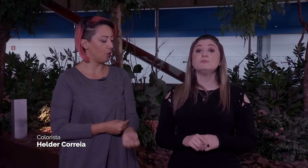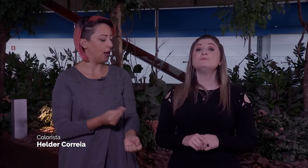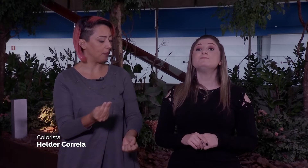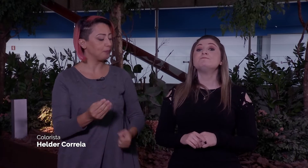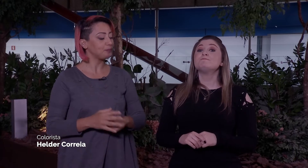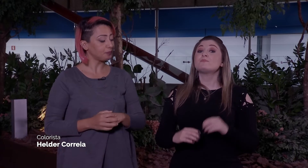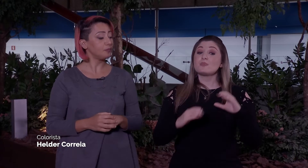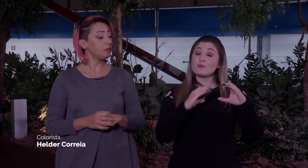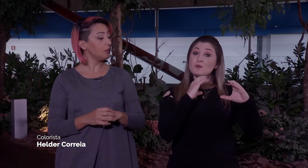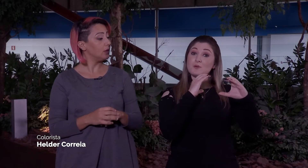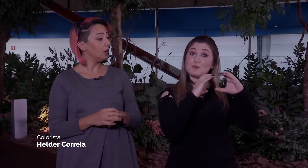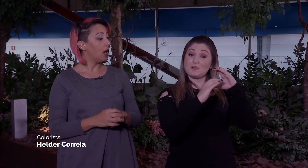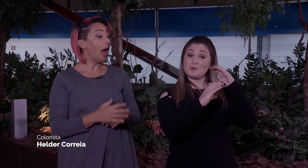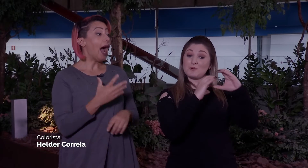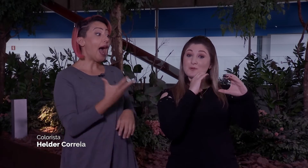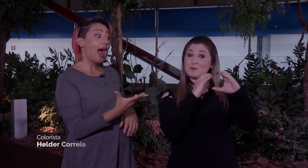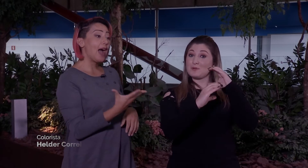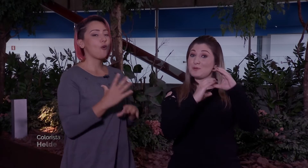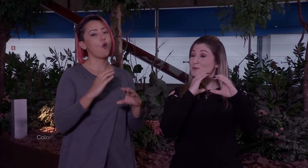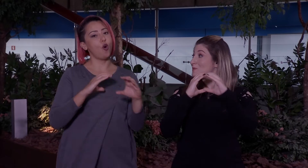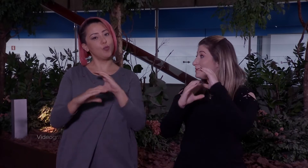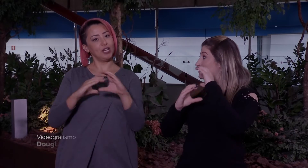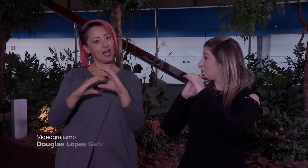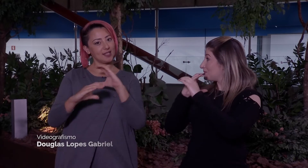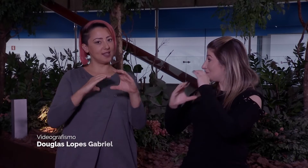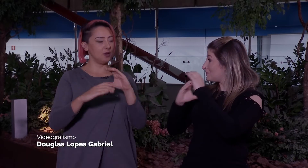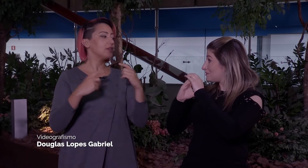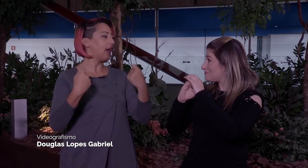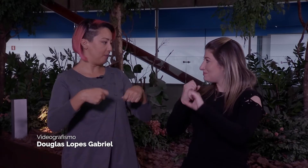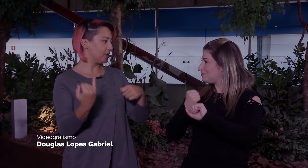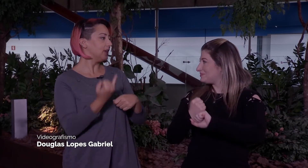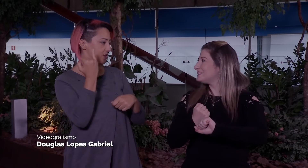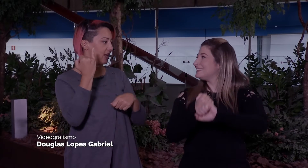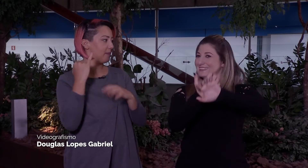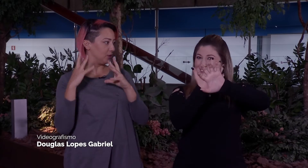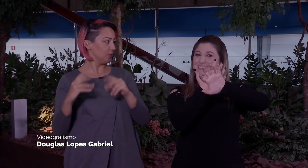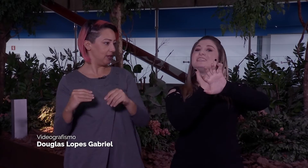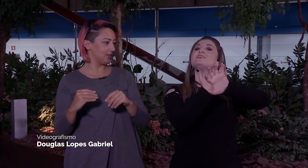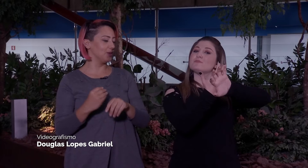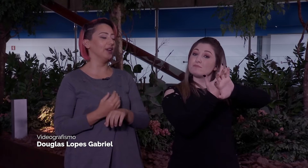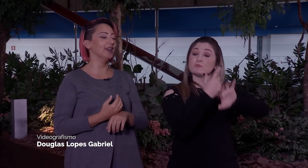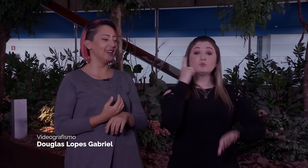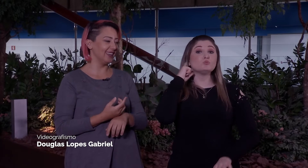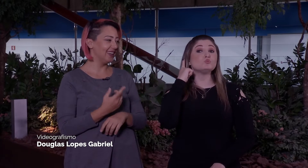doar. A comunicação, que é importante, né, para tudo isso.